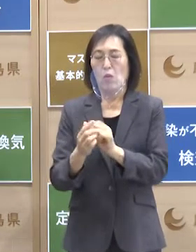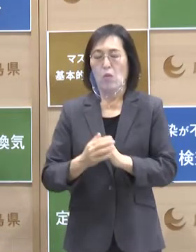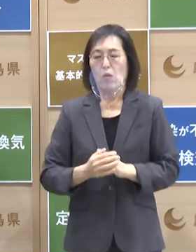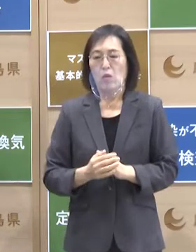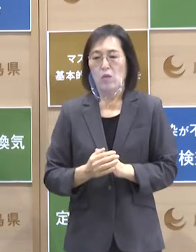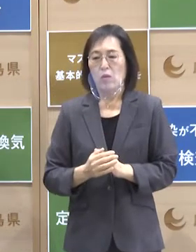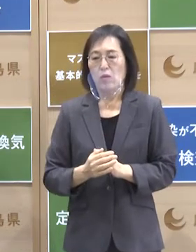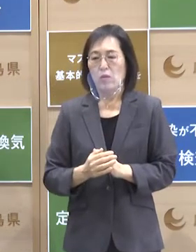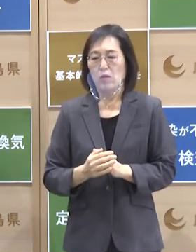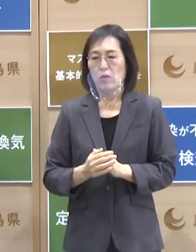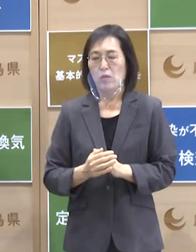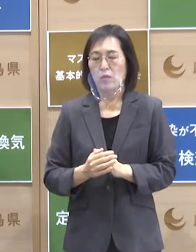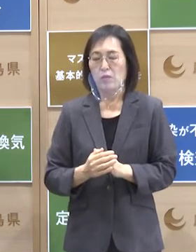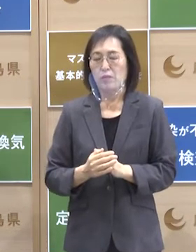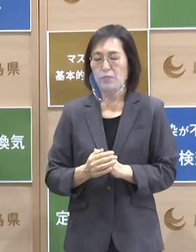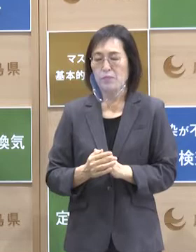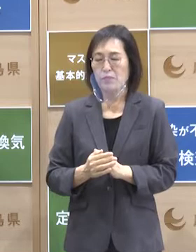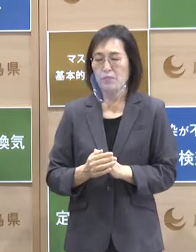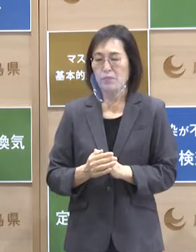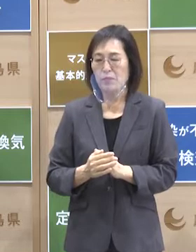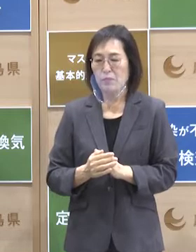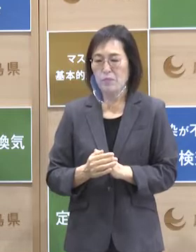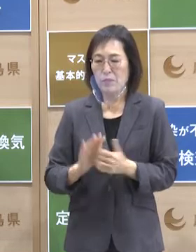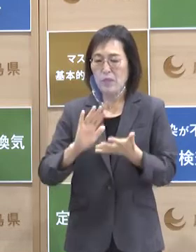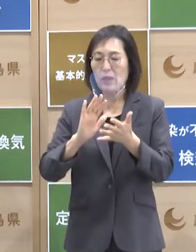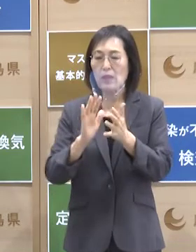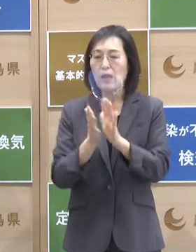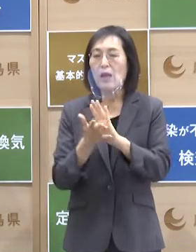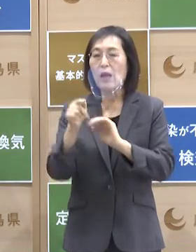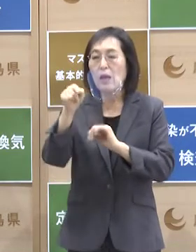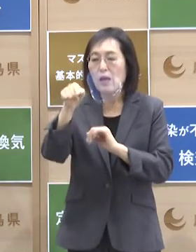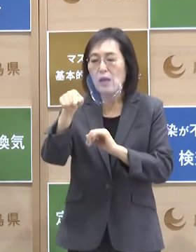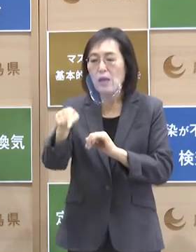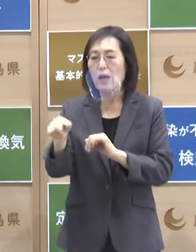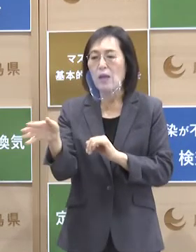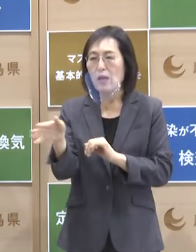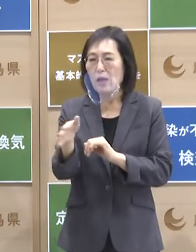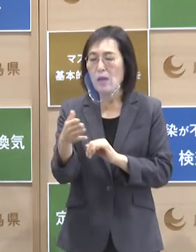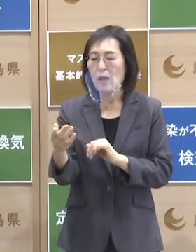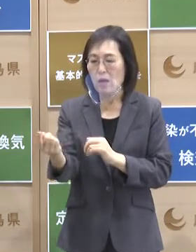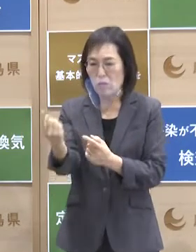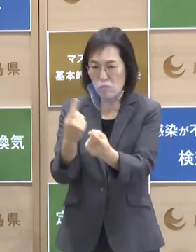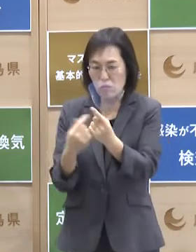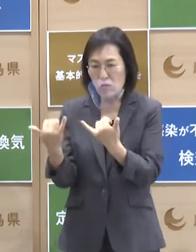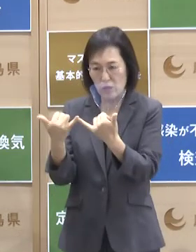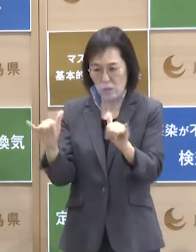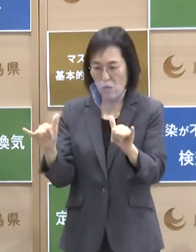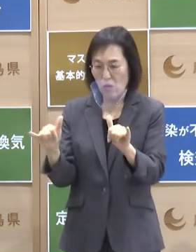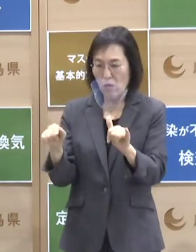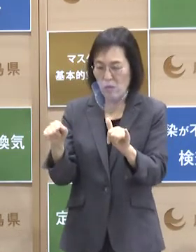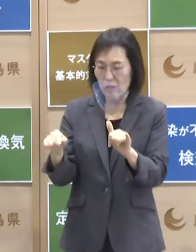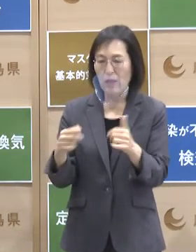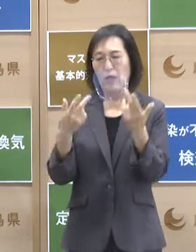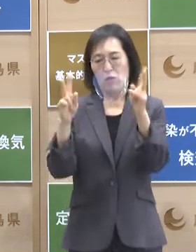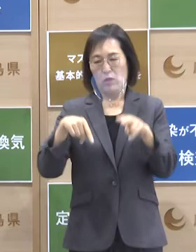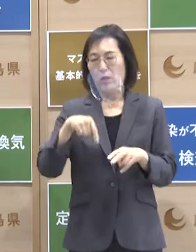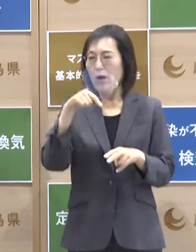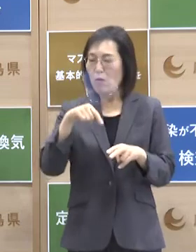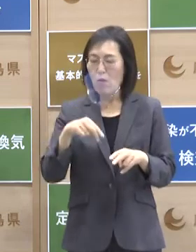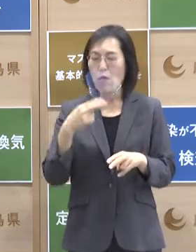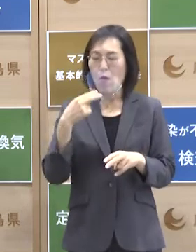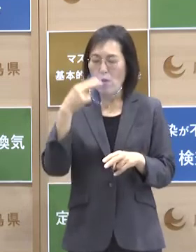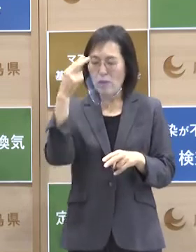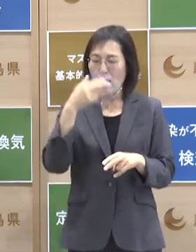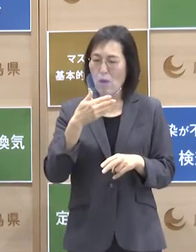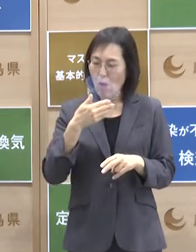訪問者の皆様、県外からの訪問者の皆様に、広島酒どころであるというところで、美味しいお